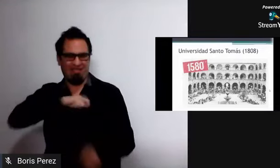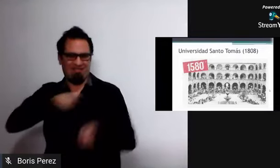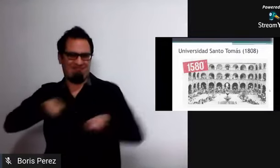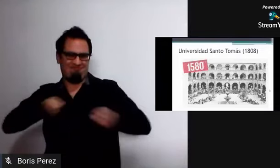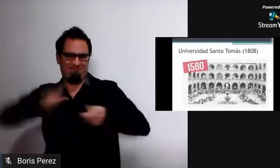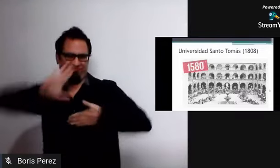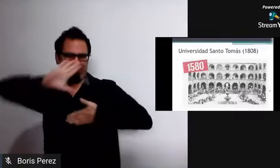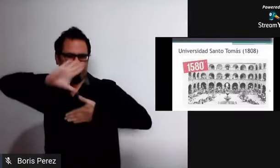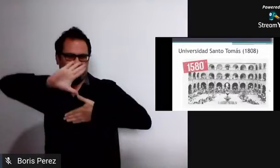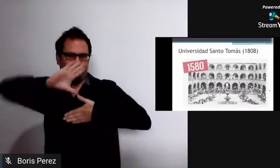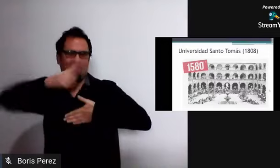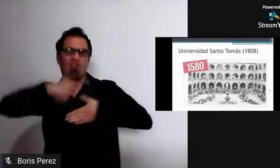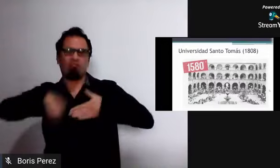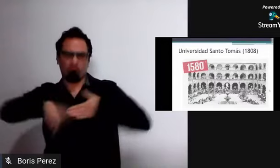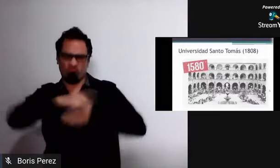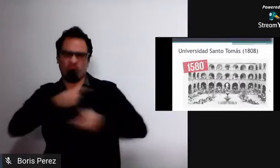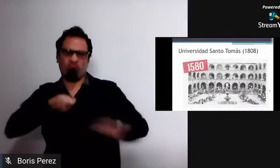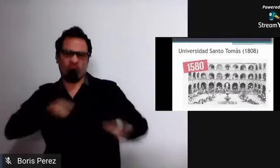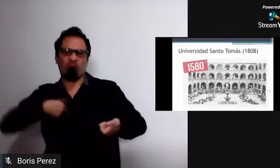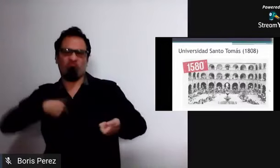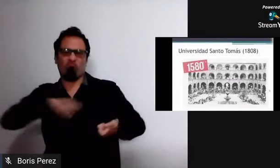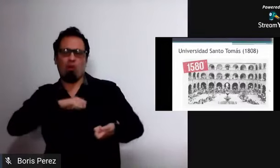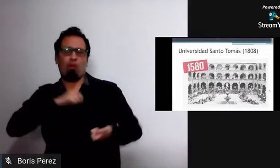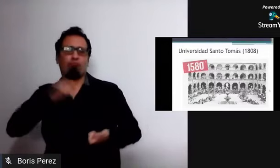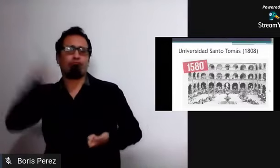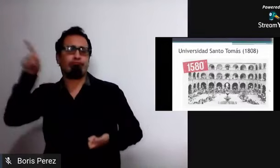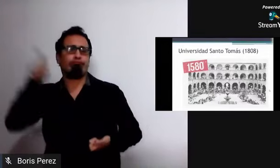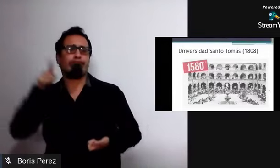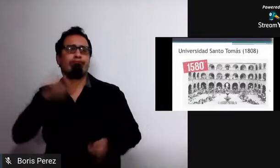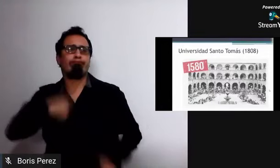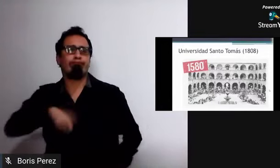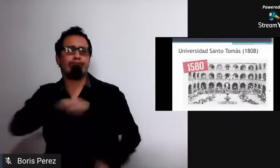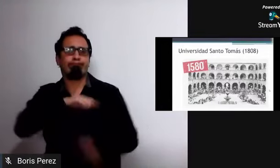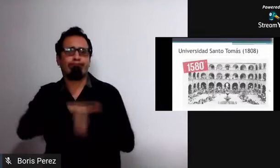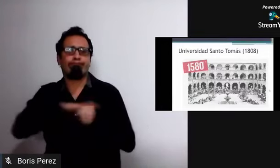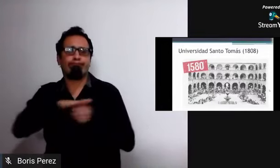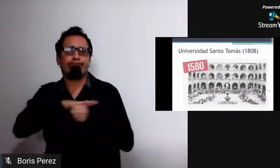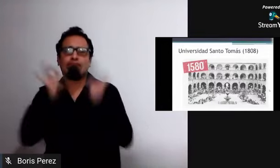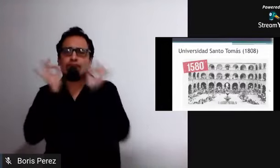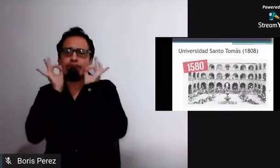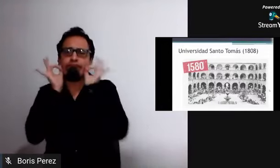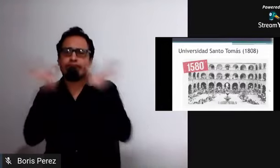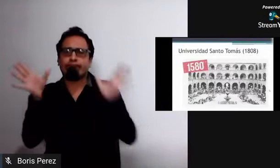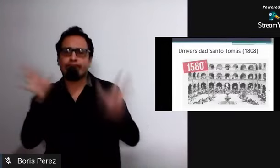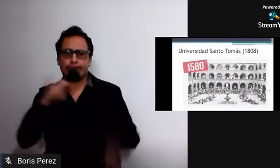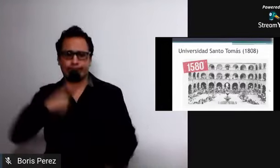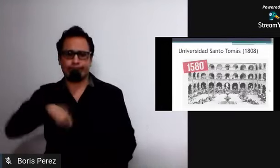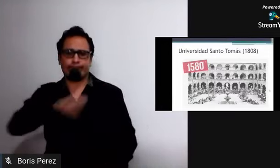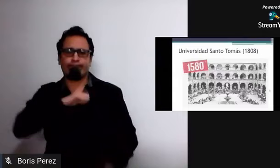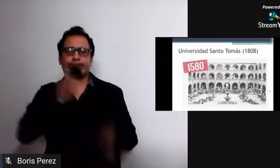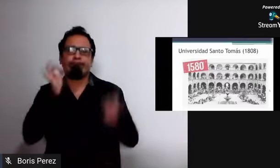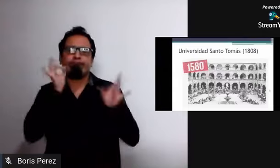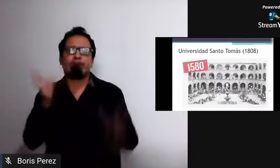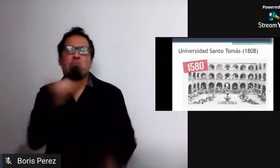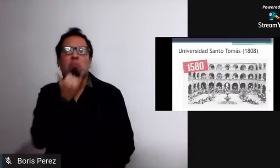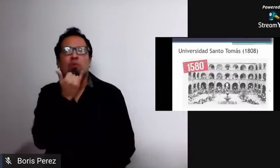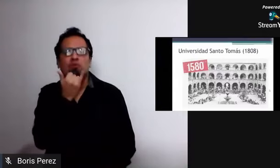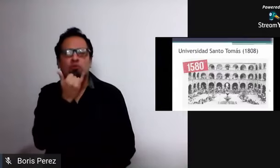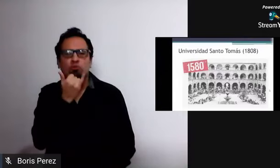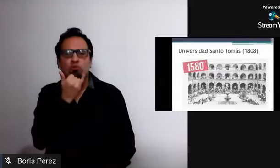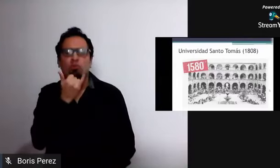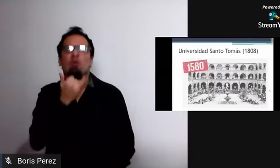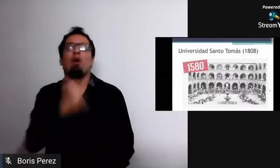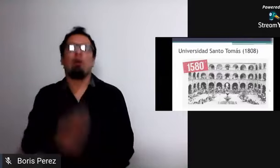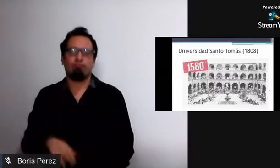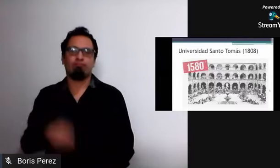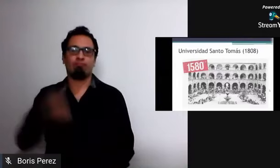que en la adolescencia. Sin embargo, en ese momento de la historia, los españoles estaban